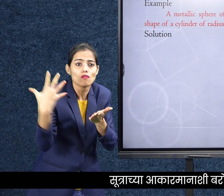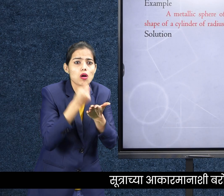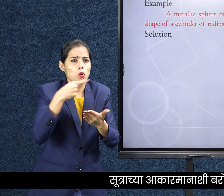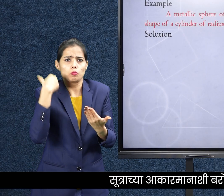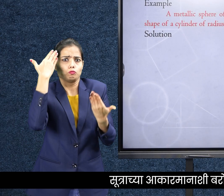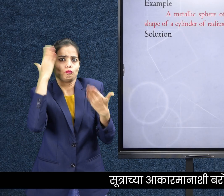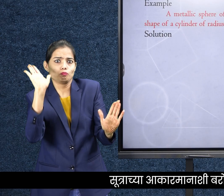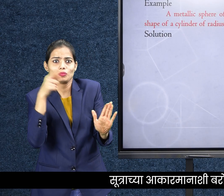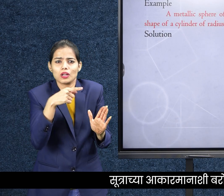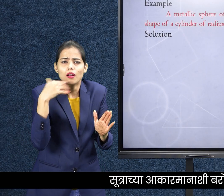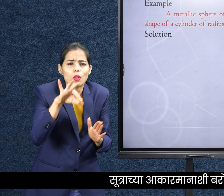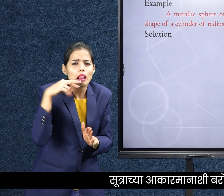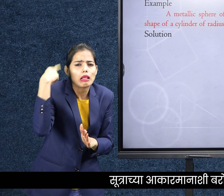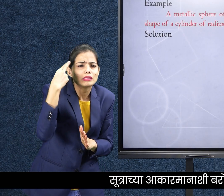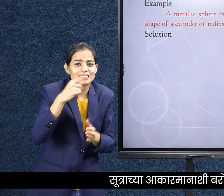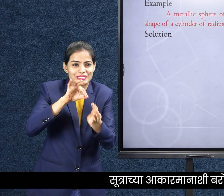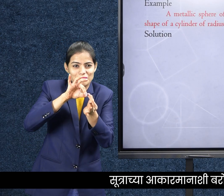सूत्राच्या आकारमानाशी बरोबरी करू शकतो.